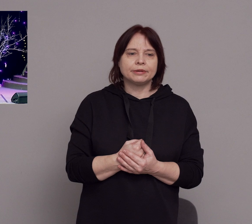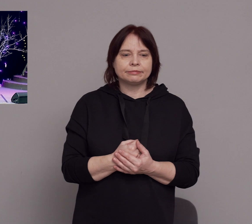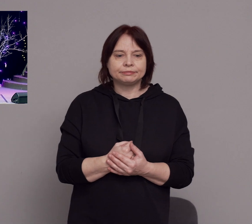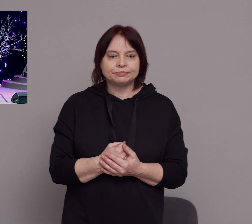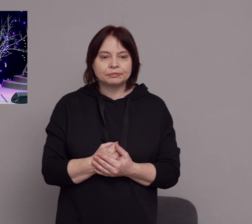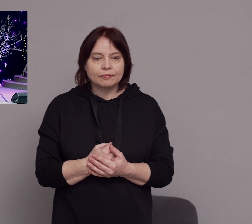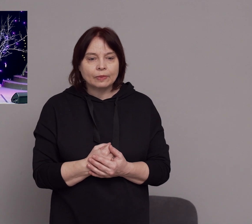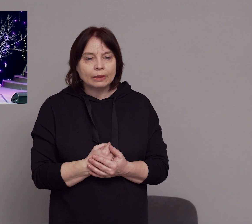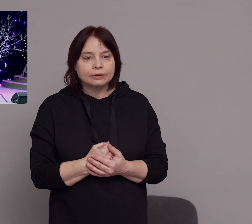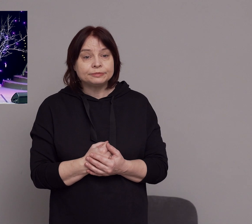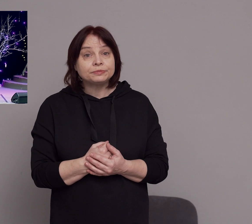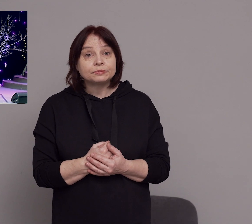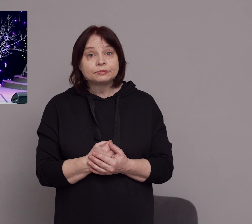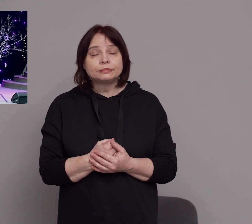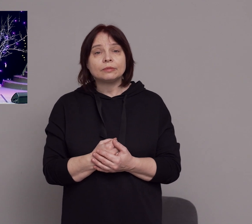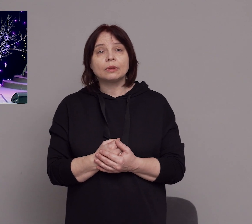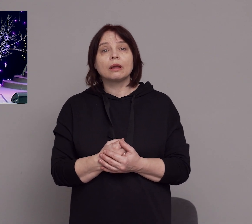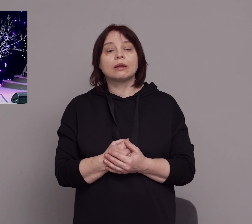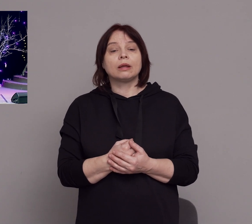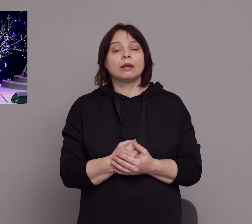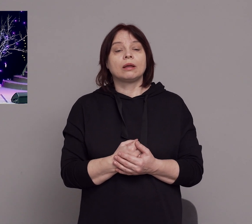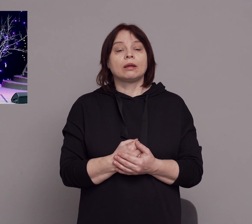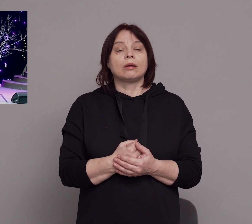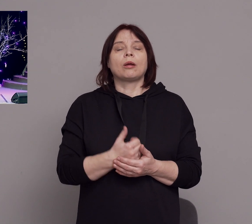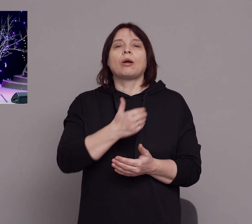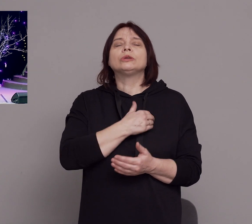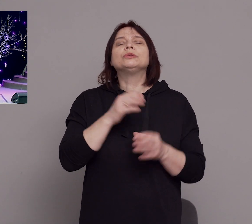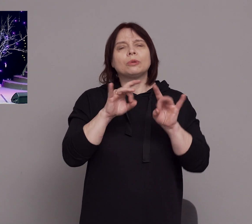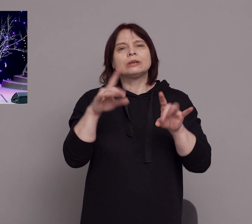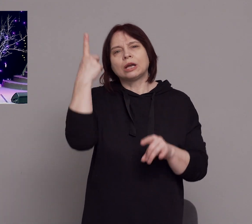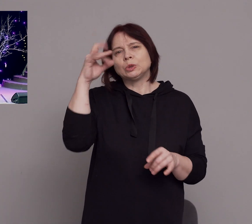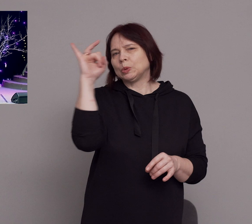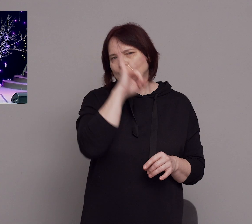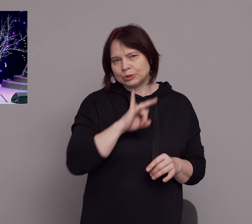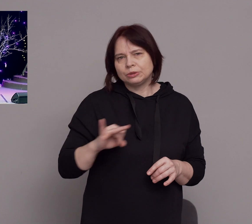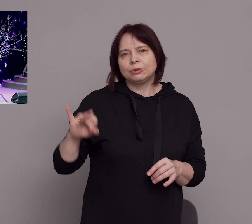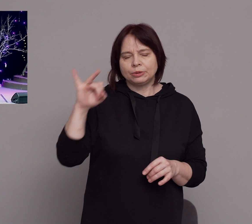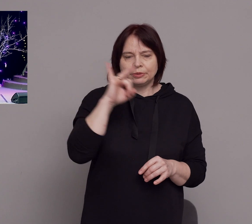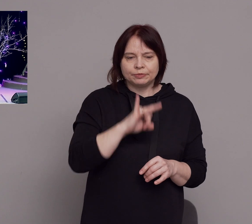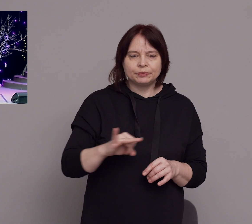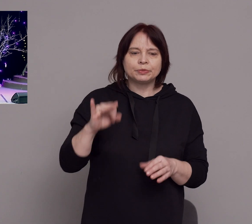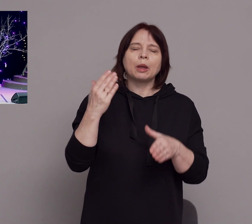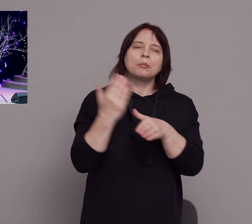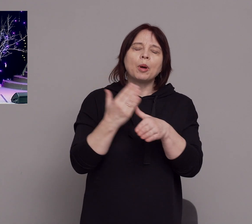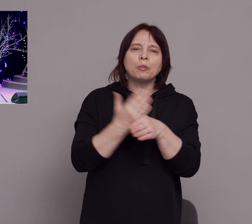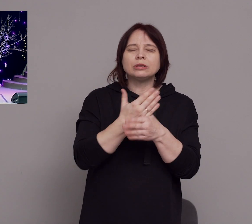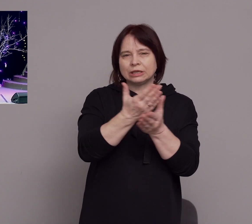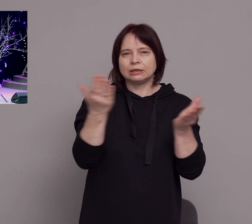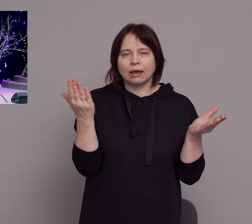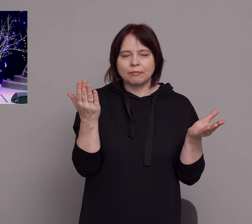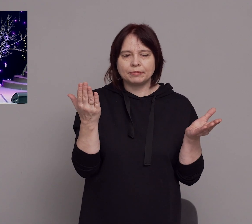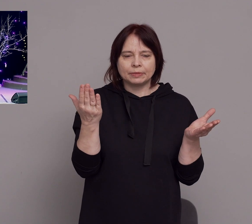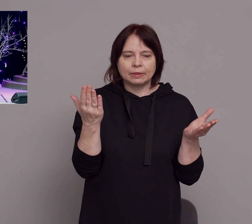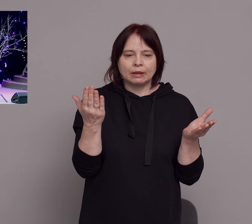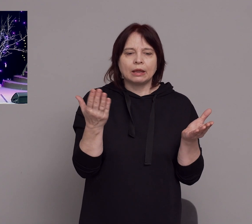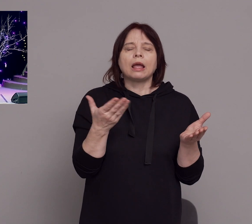прежде чем мы будем говорить непосредственно о тексте, я хотел бы рассказать одну историю, которая поможет нам,